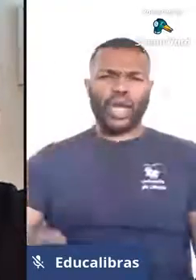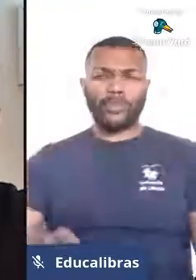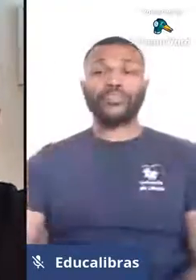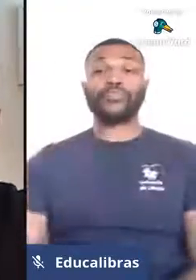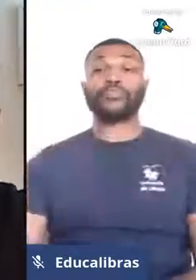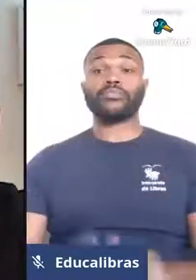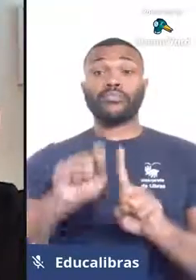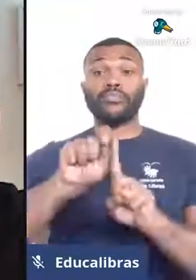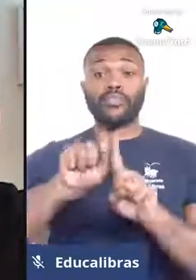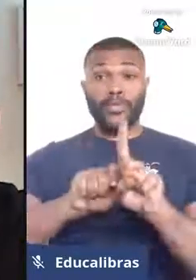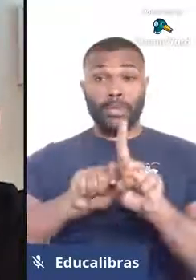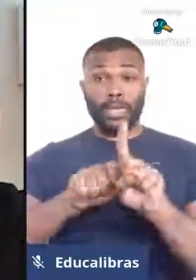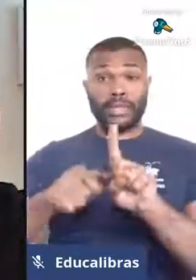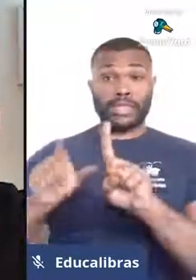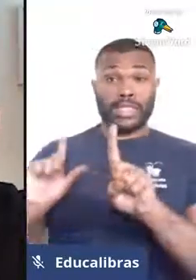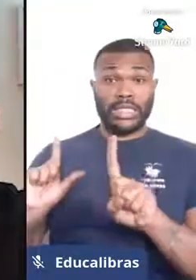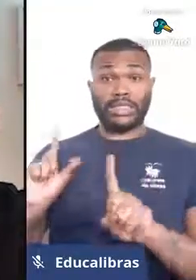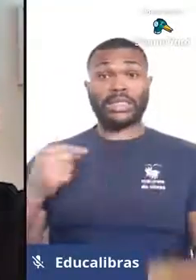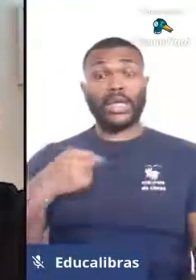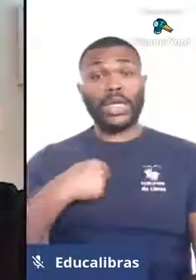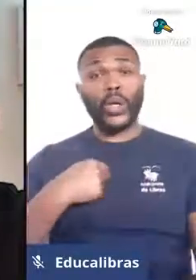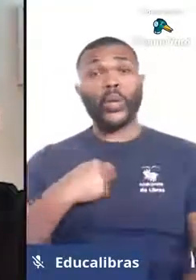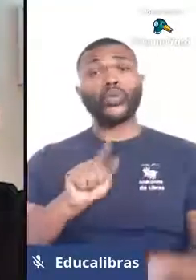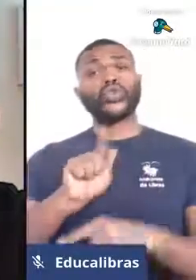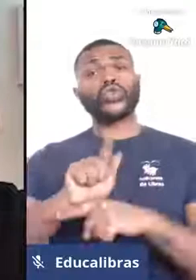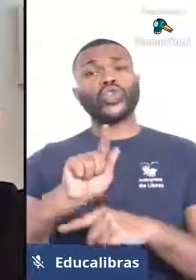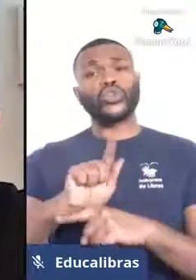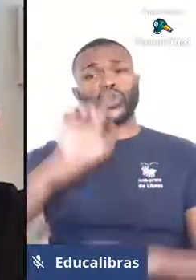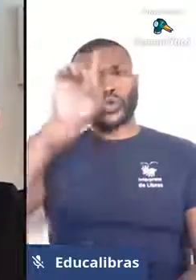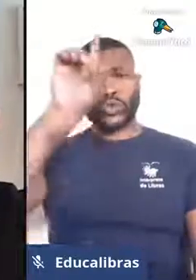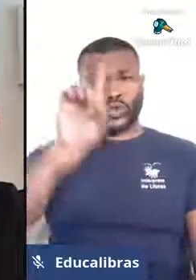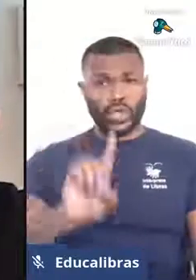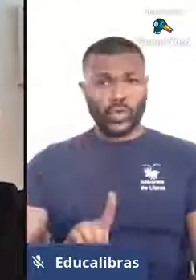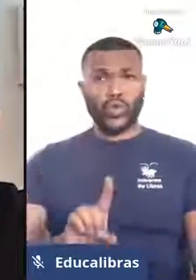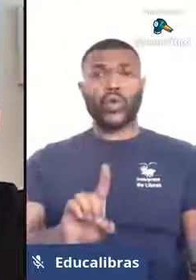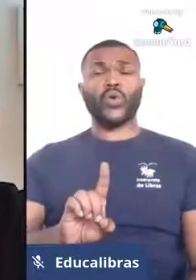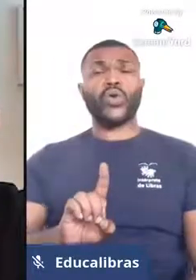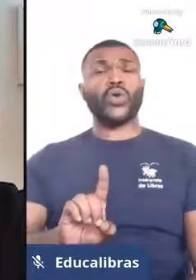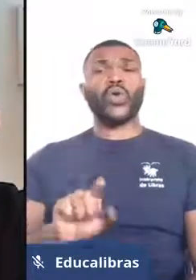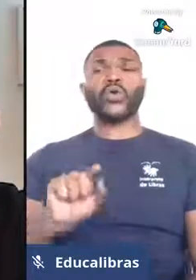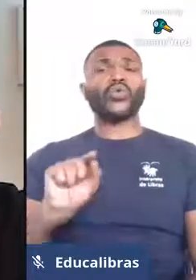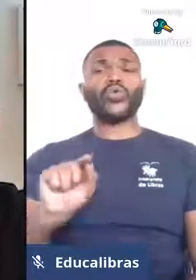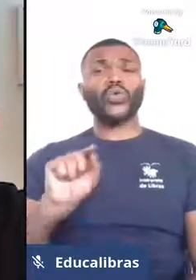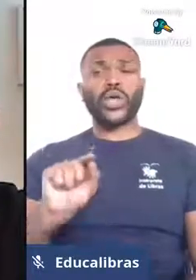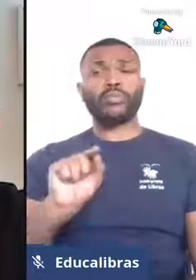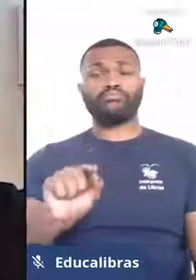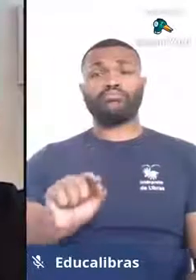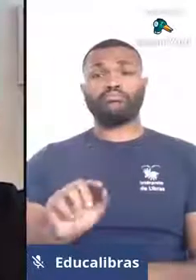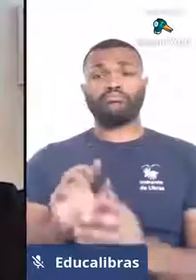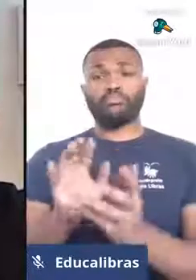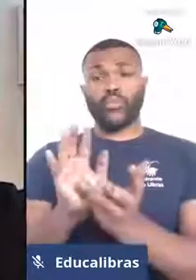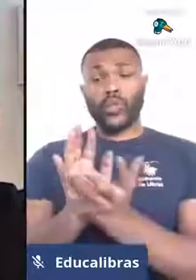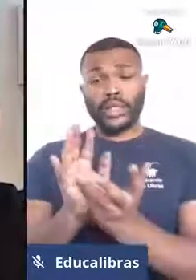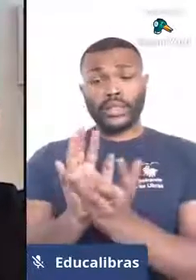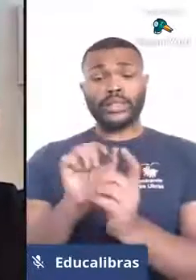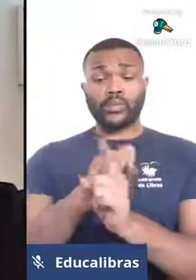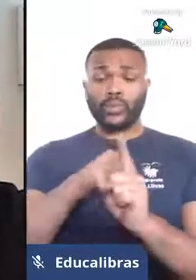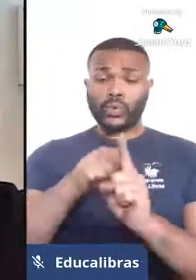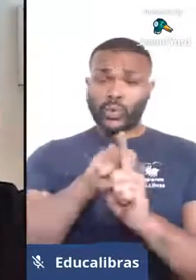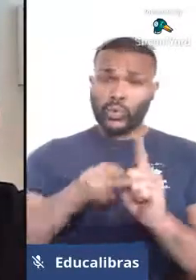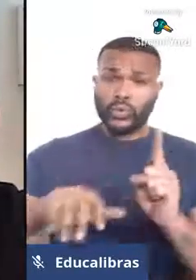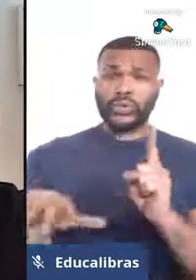passado, então, eu era gestor, eu era diretor executivo de uma organização social, que é um órgão